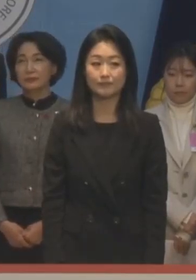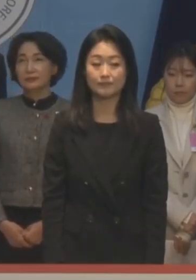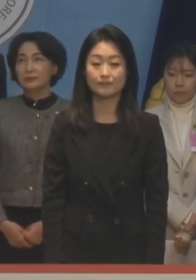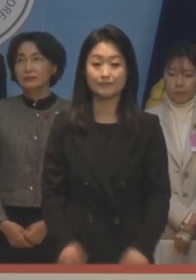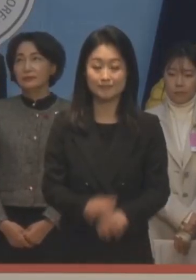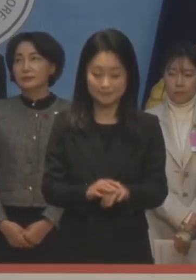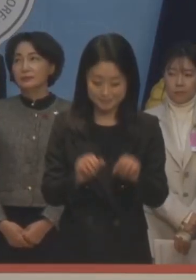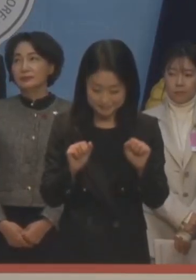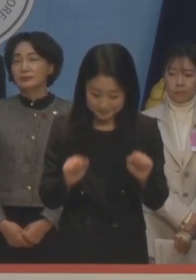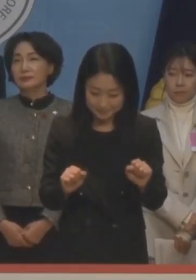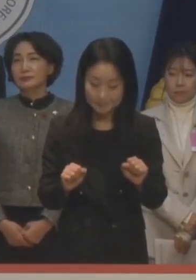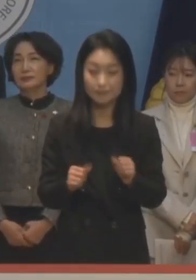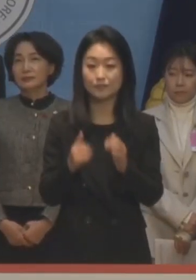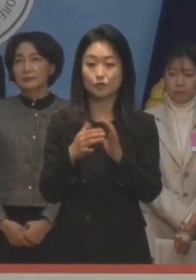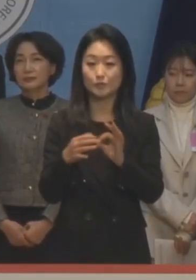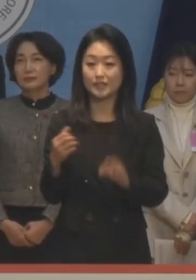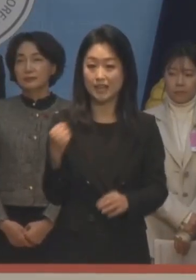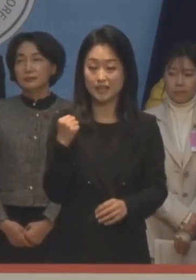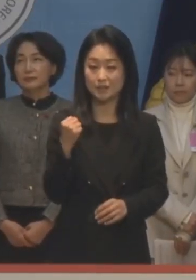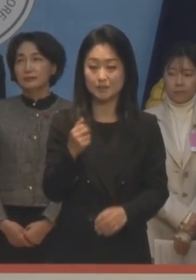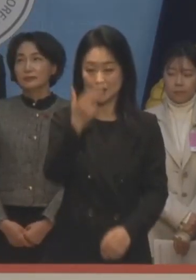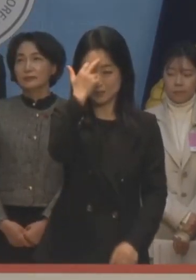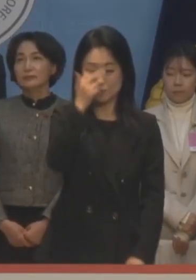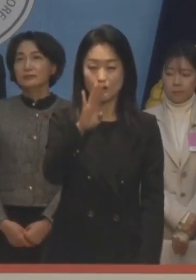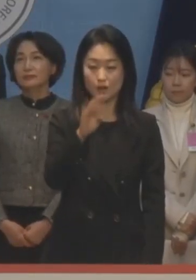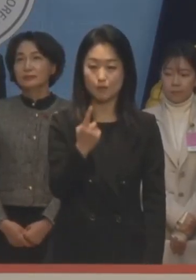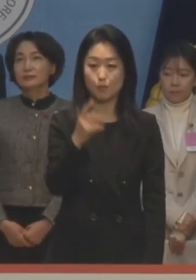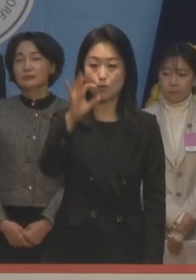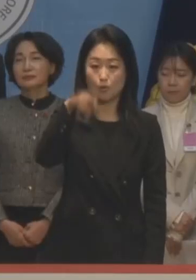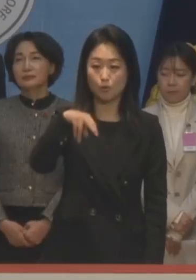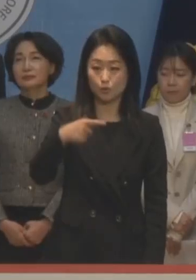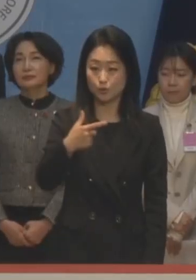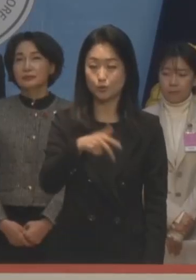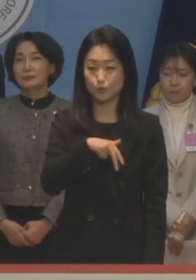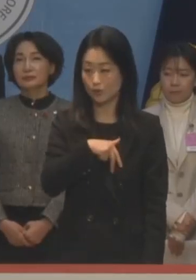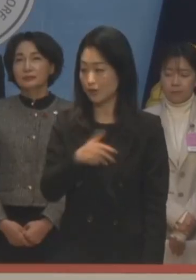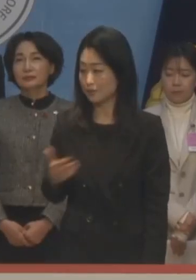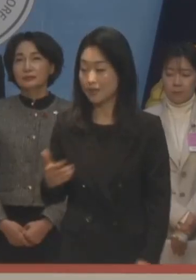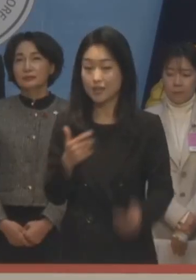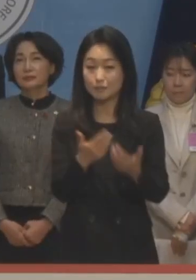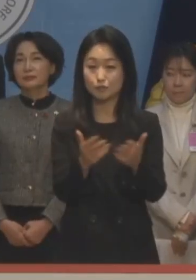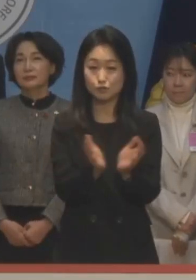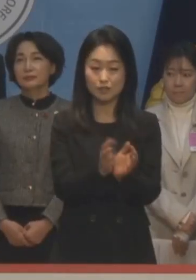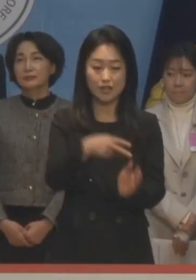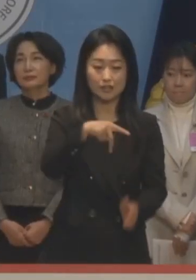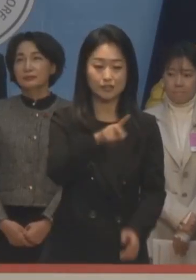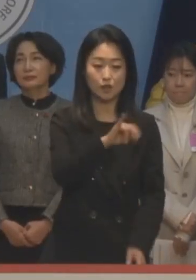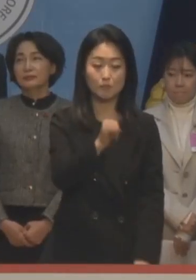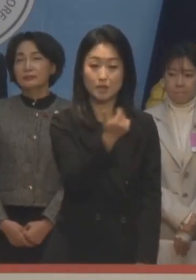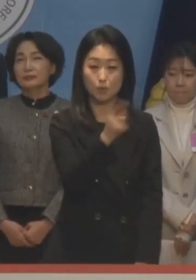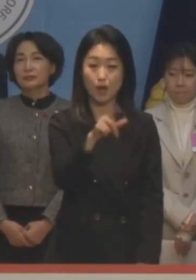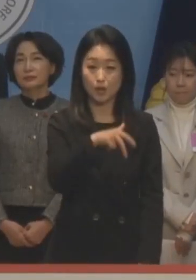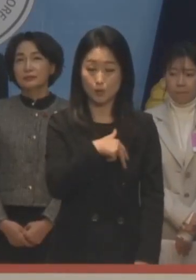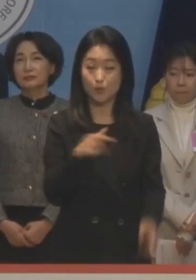네, 안녕하십니까. 국민의힘 최보윤 의원입니다. 더불어민주당 서미아 의원과 함께